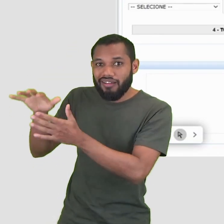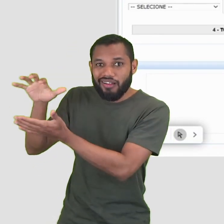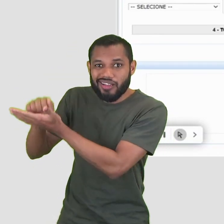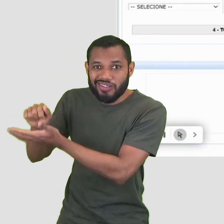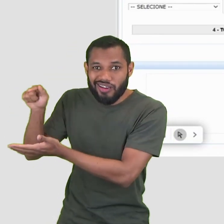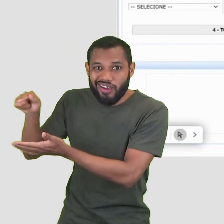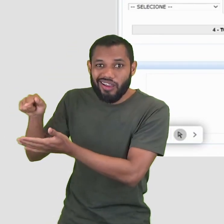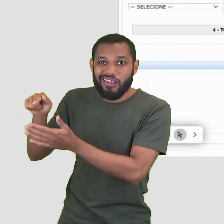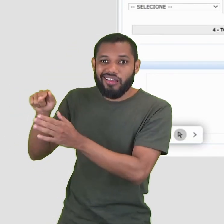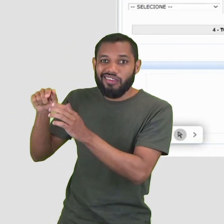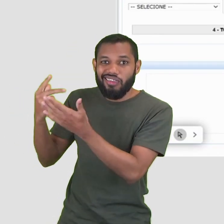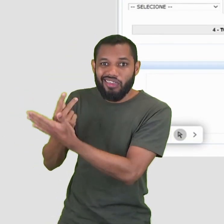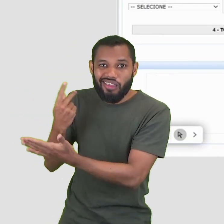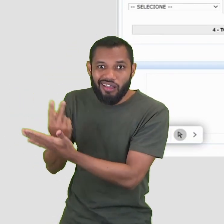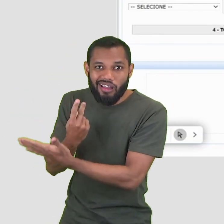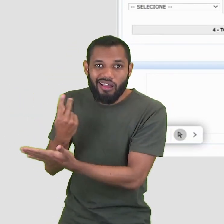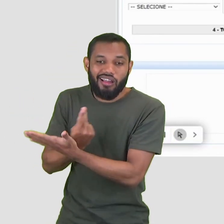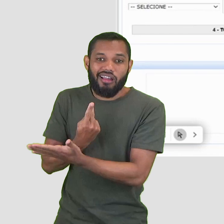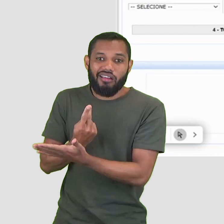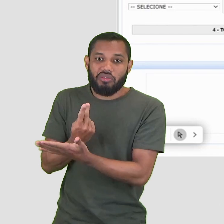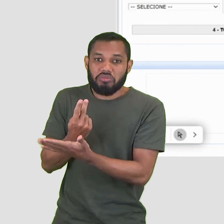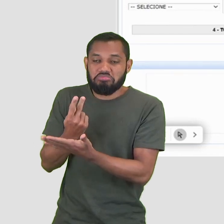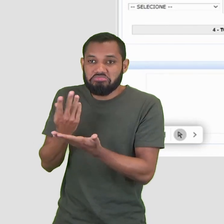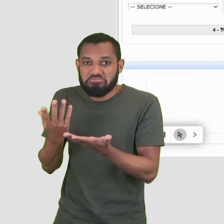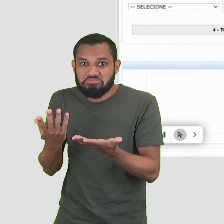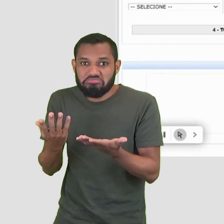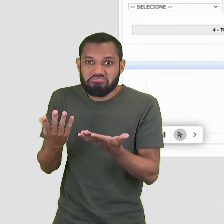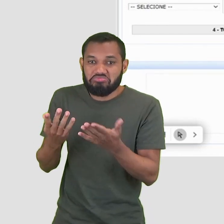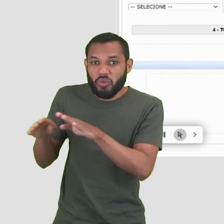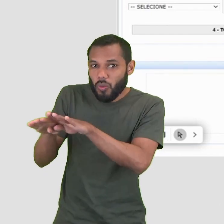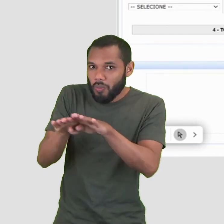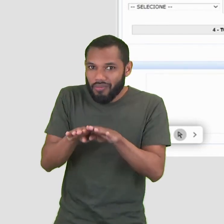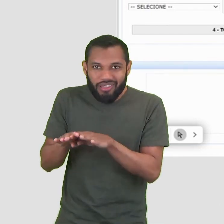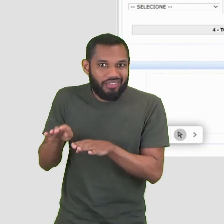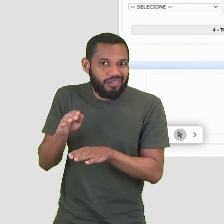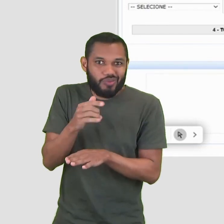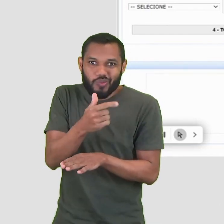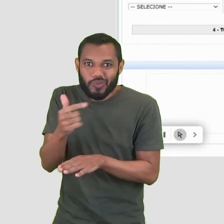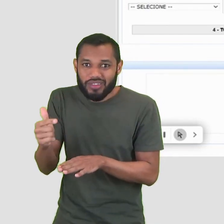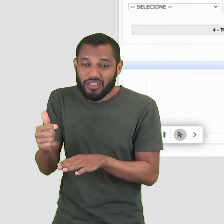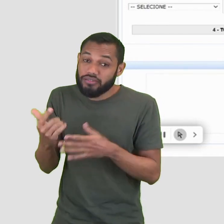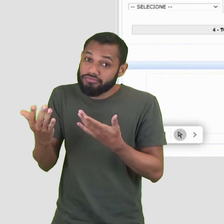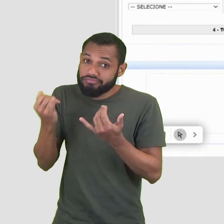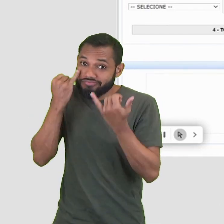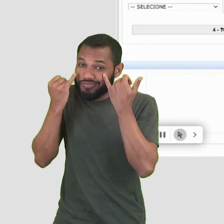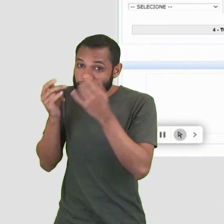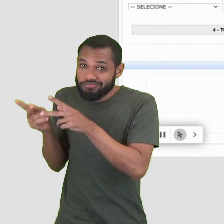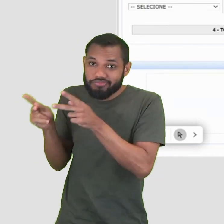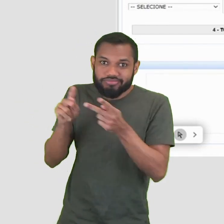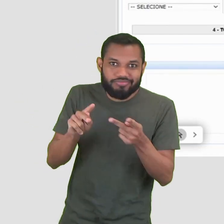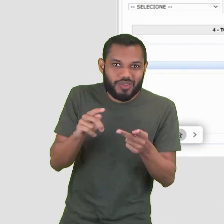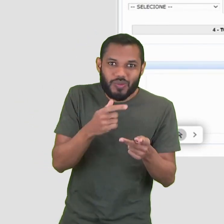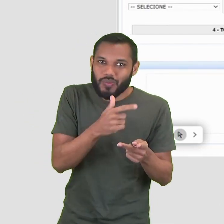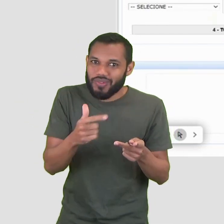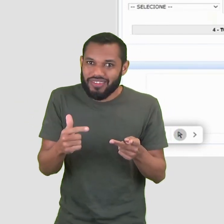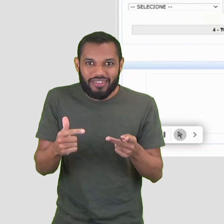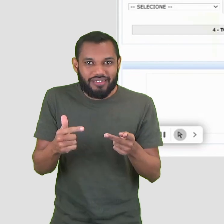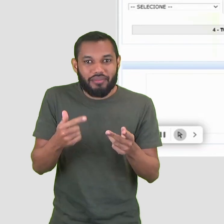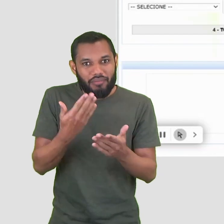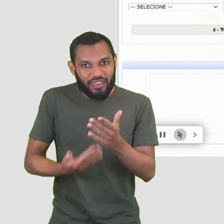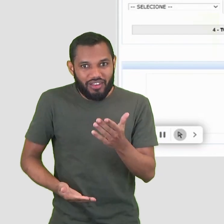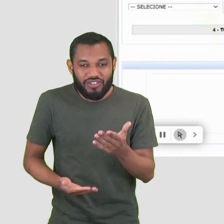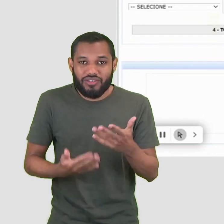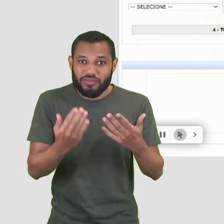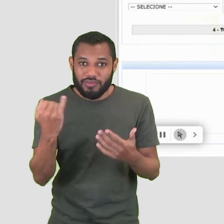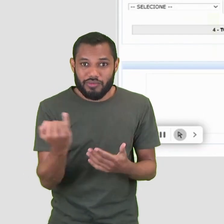foram lançadas de uma forma que não é o padrão, essa informação ela não vai puxar. Então, é bem importante o cuidado